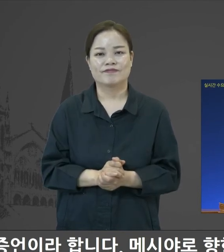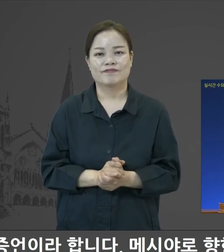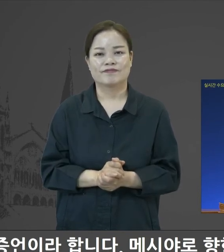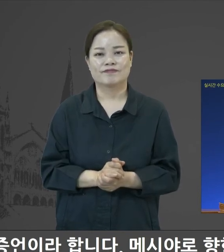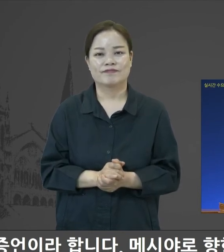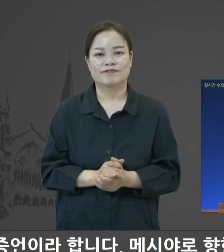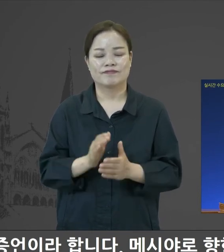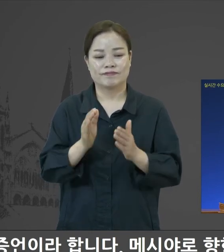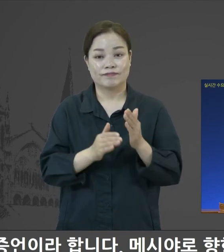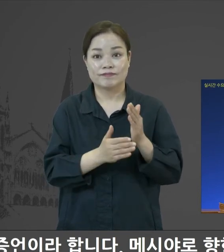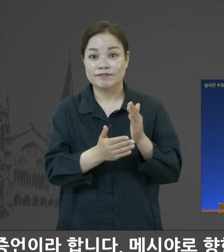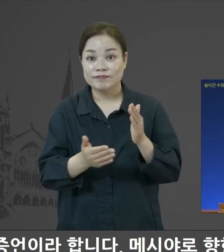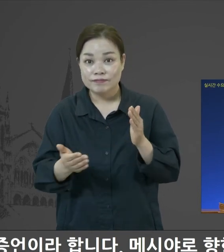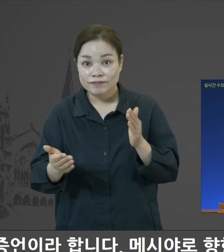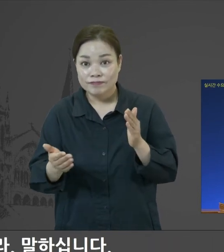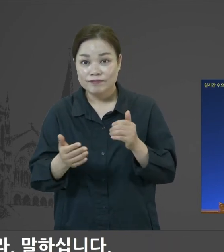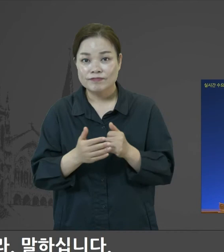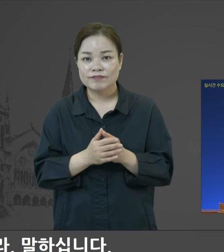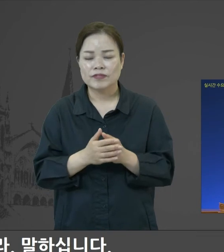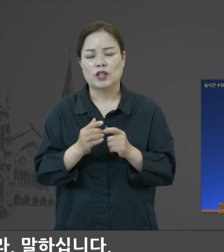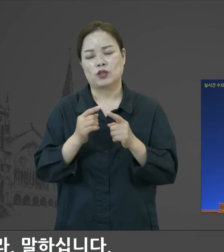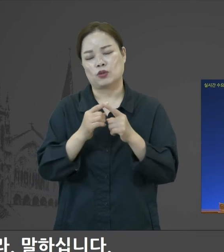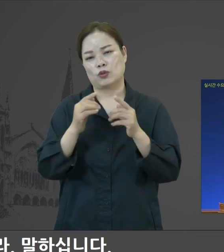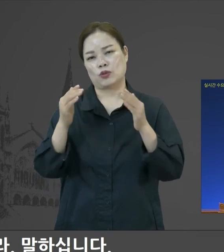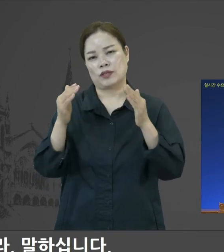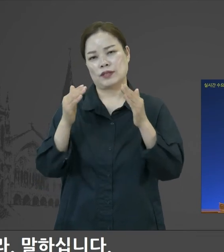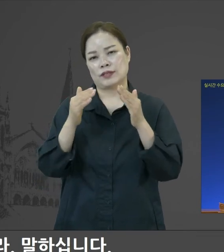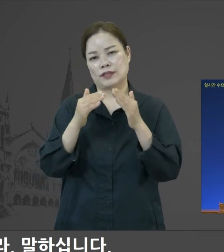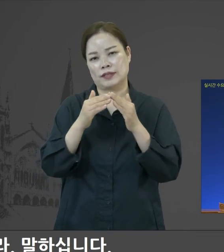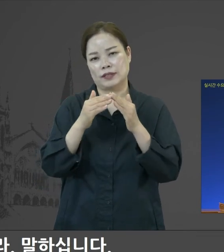사랑하는 성도 여러분, 교회는